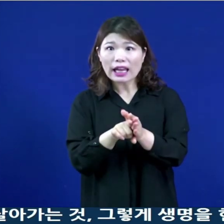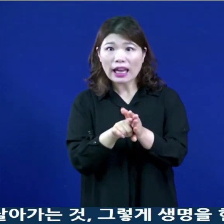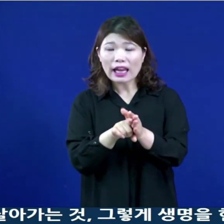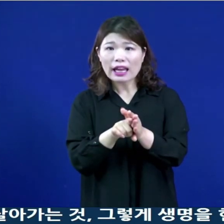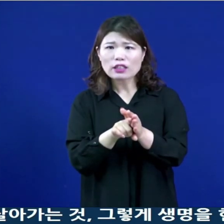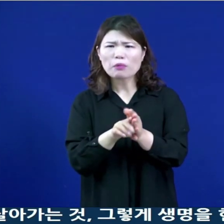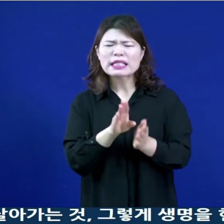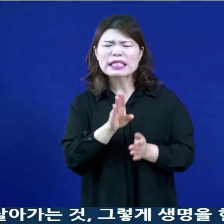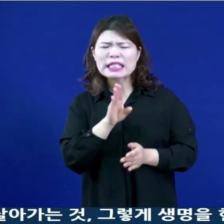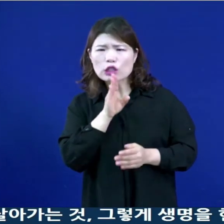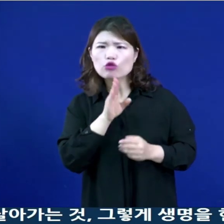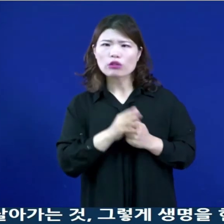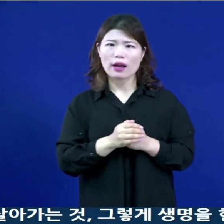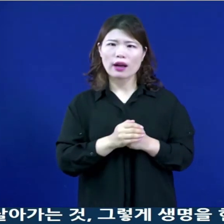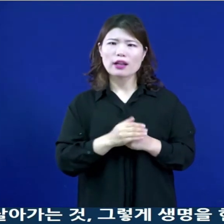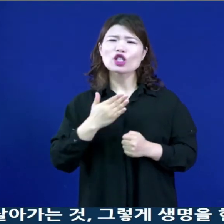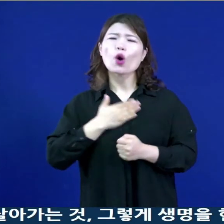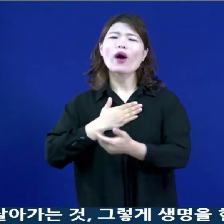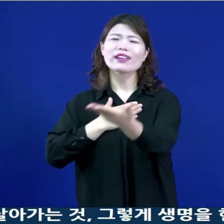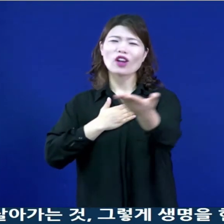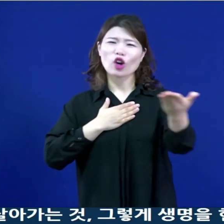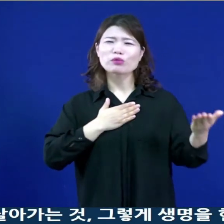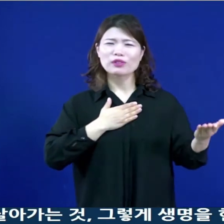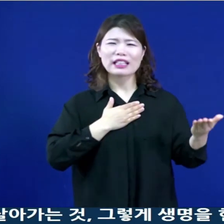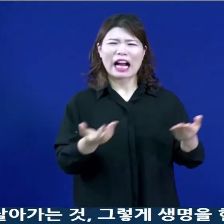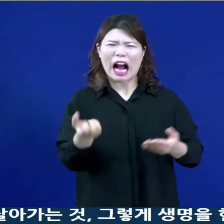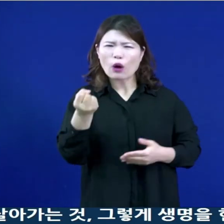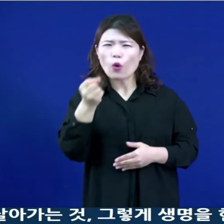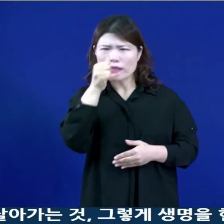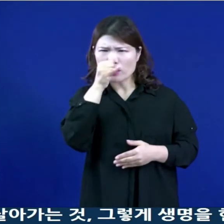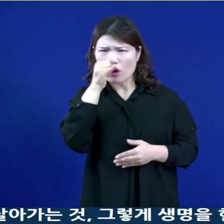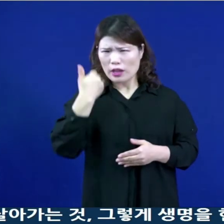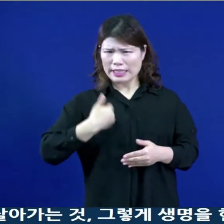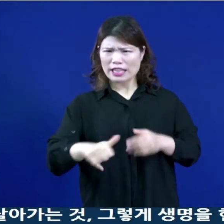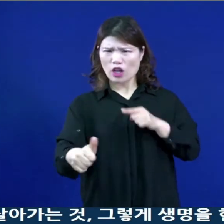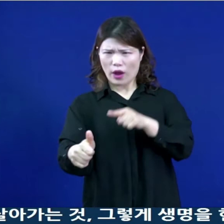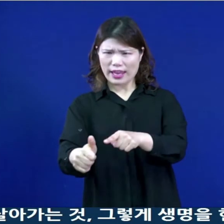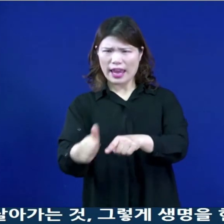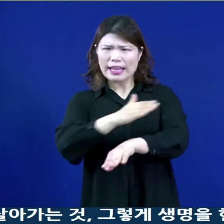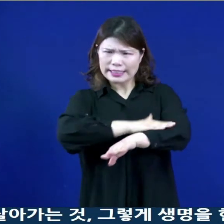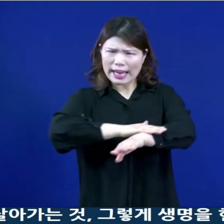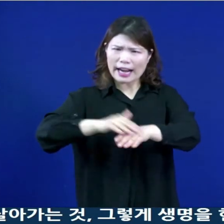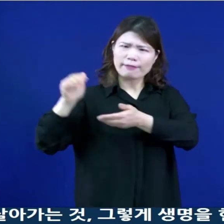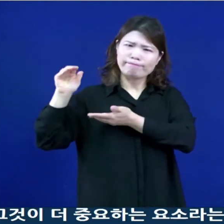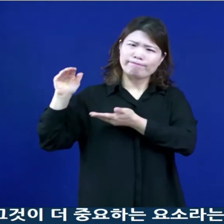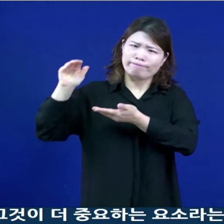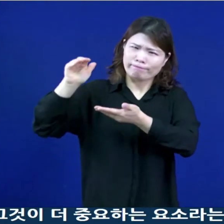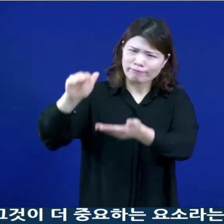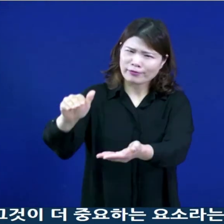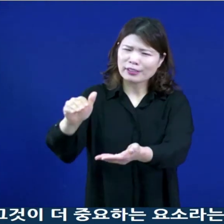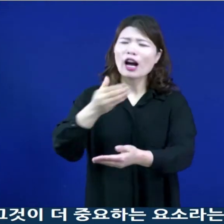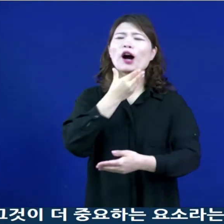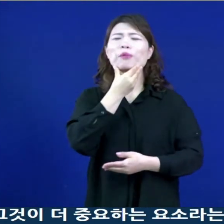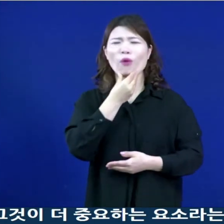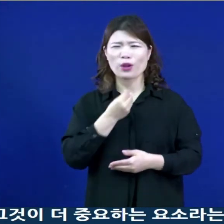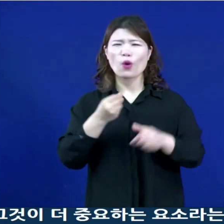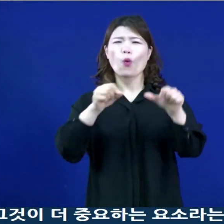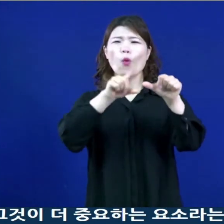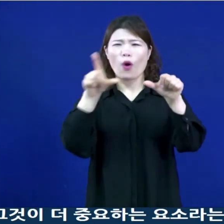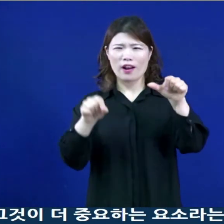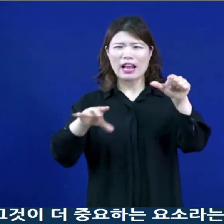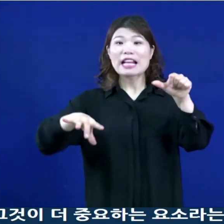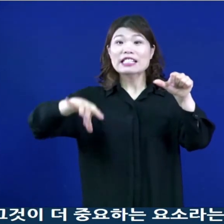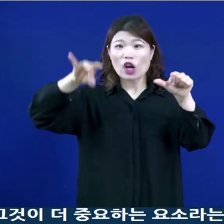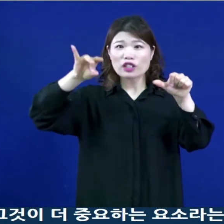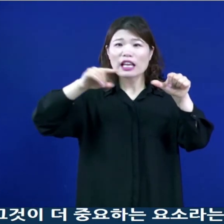여러분 가운데 있어서 우리 자녀들에게 잘 전수되는 이 복이 5월 첫째 주 성찬주일